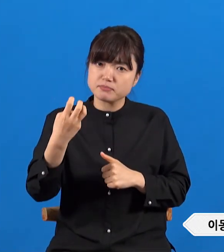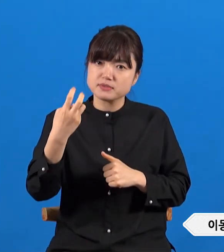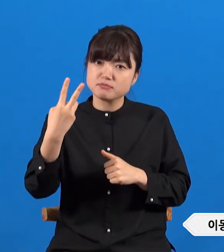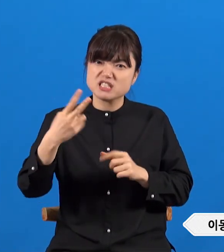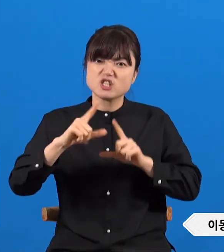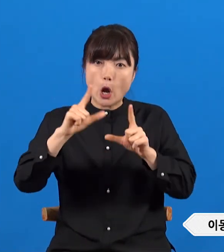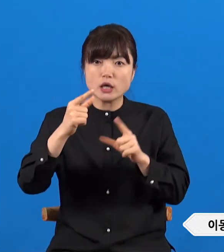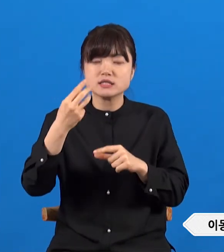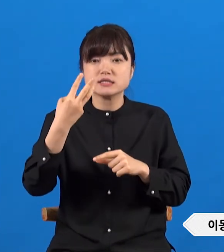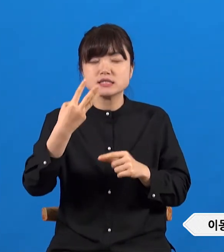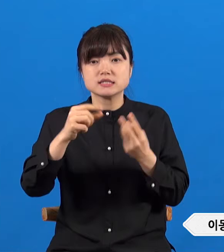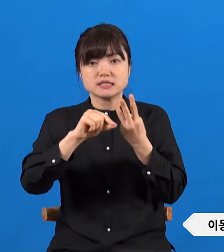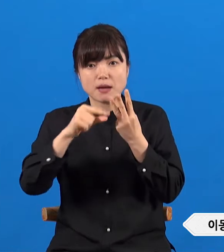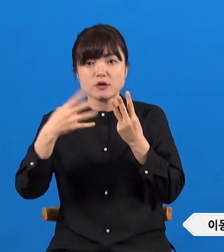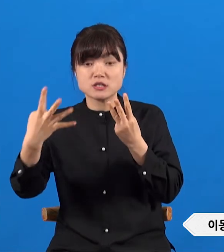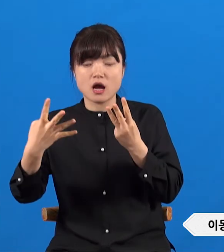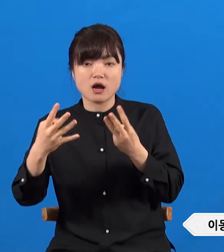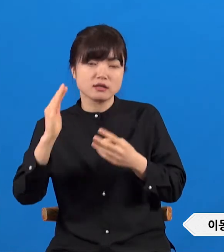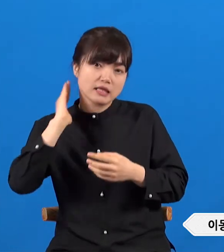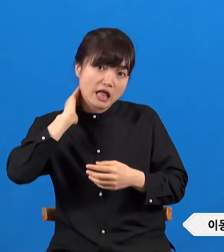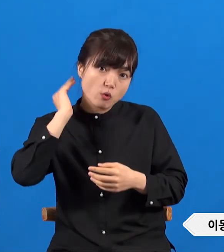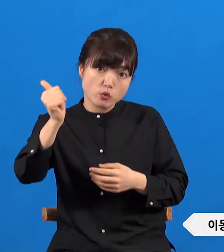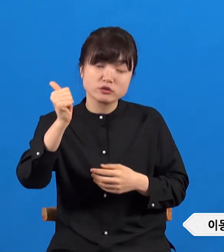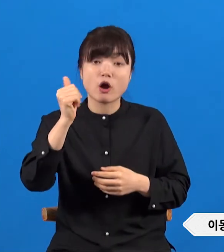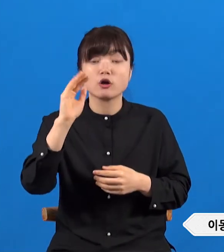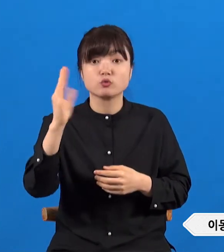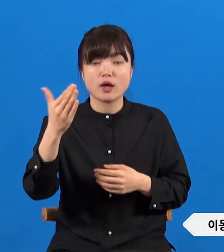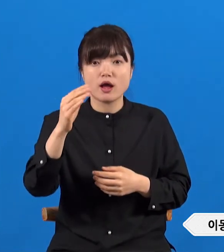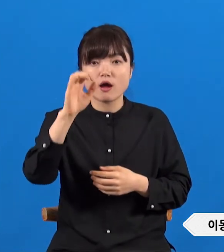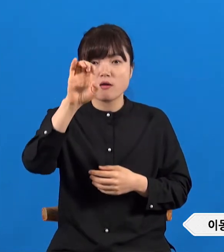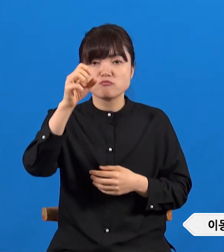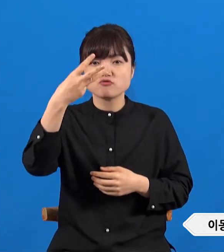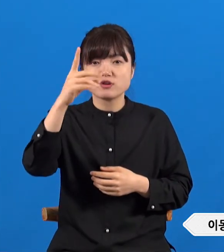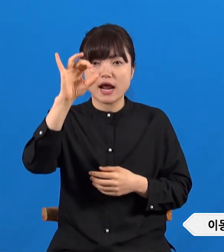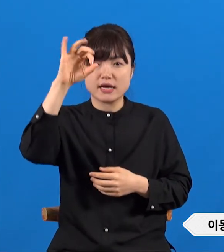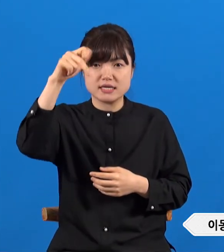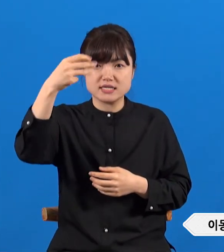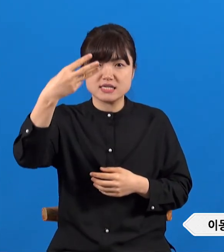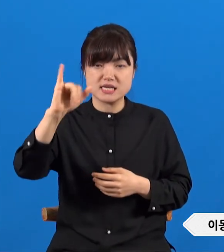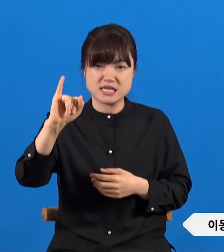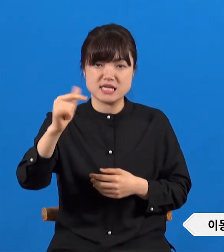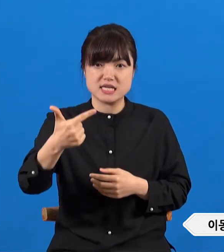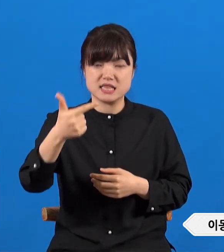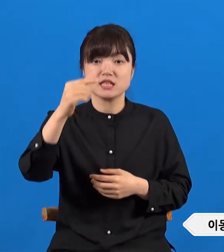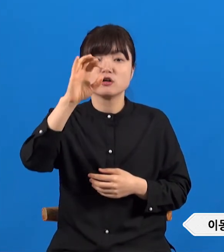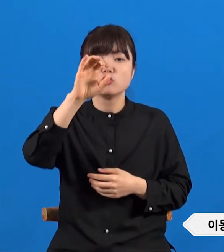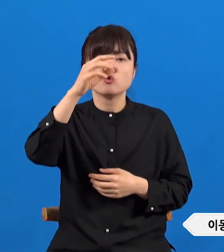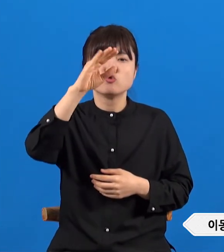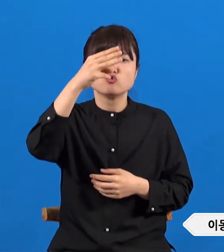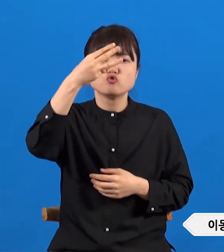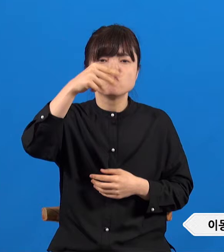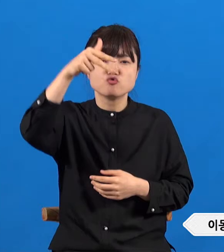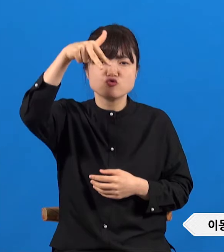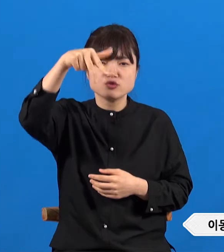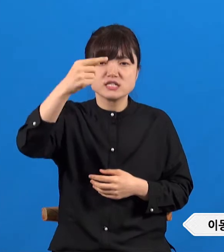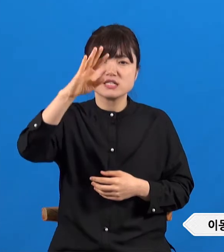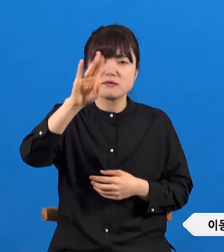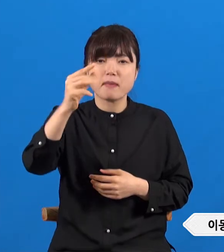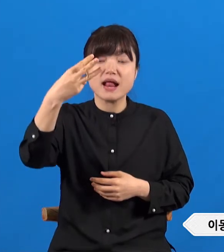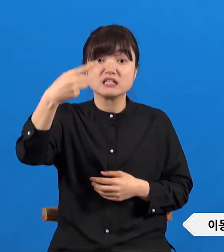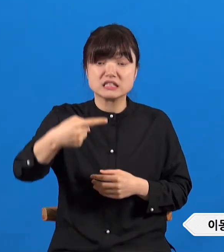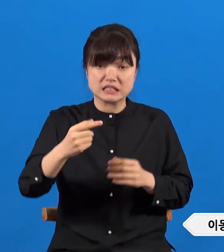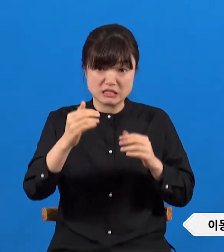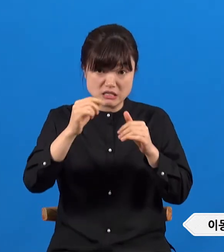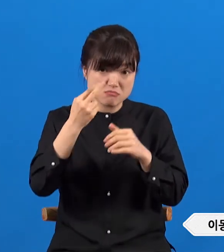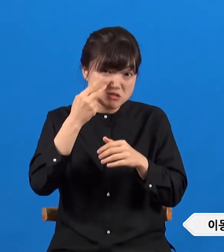3월 4일 소위 미 합중국 대통령이 된 프랭클린 루스벨트의 스피치였습니다.